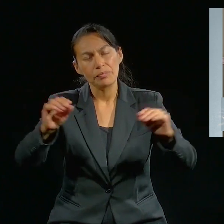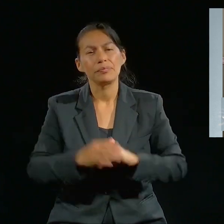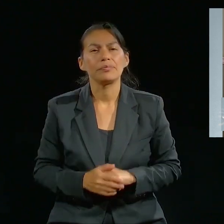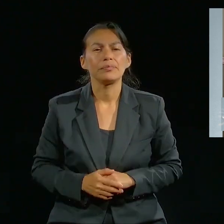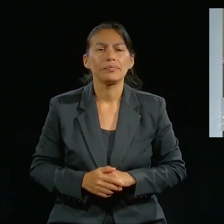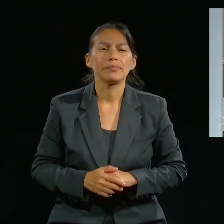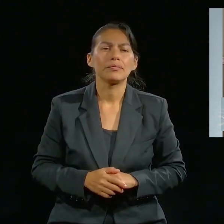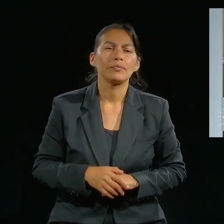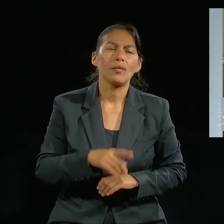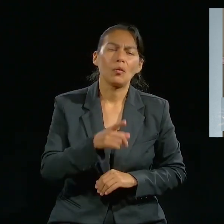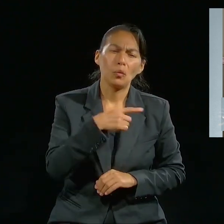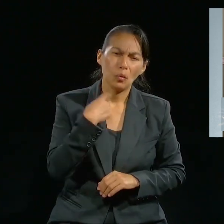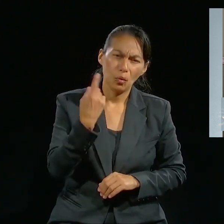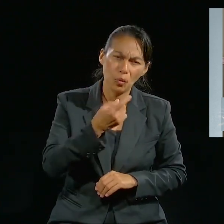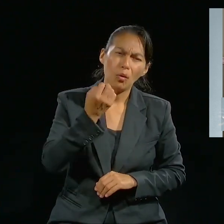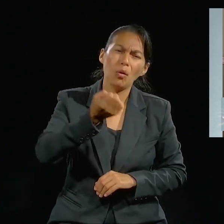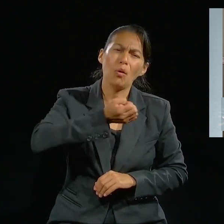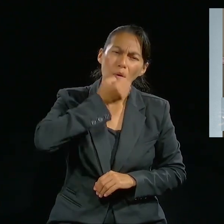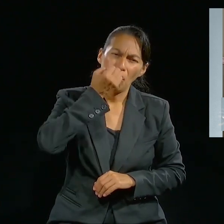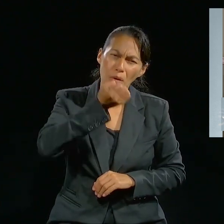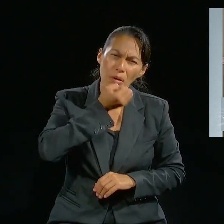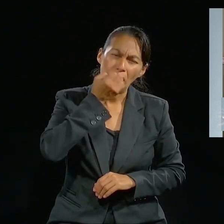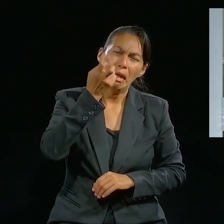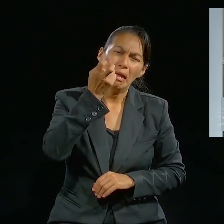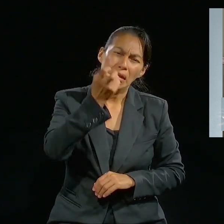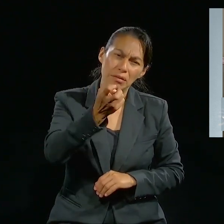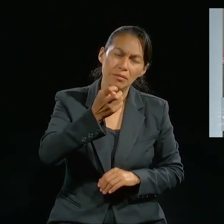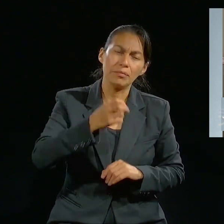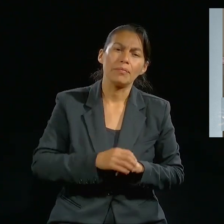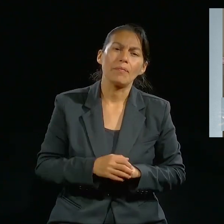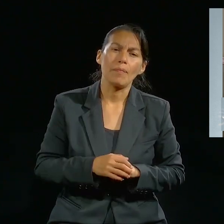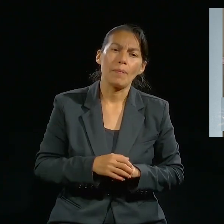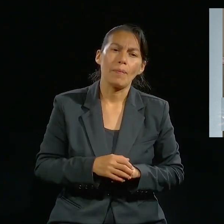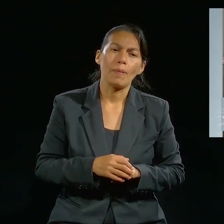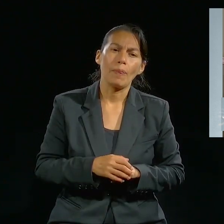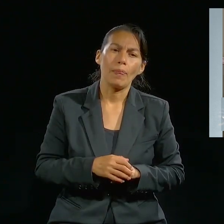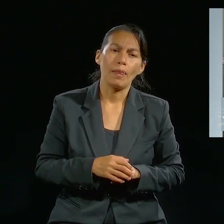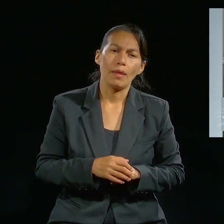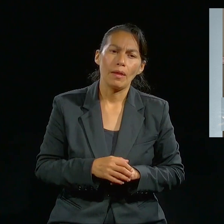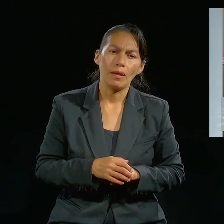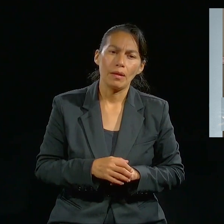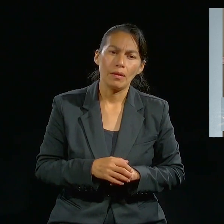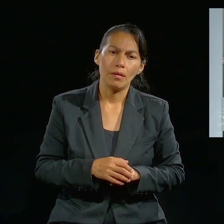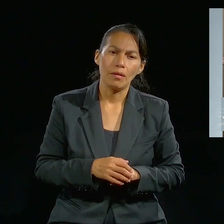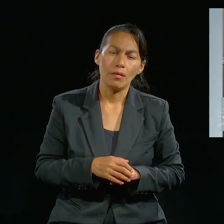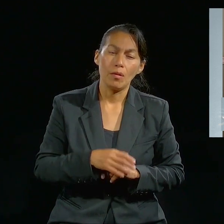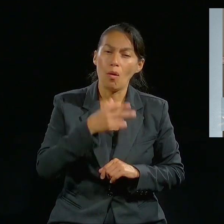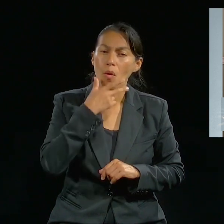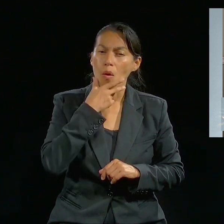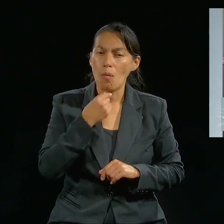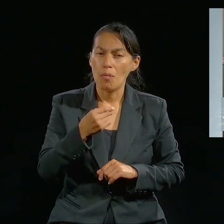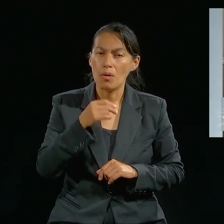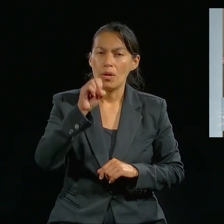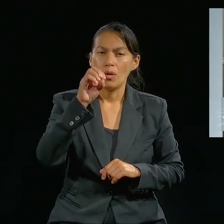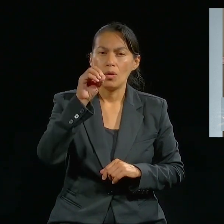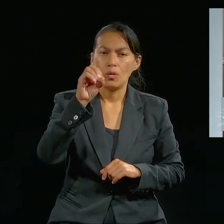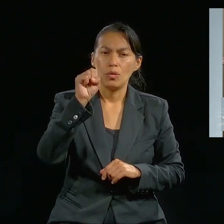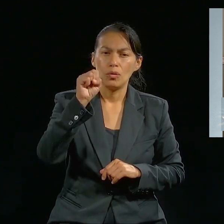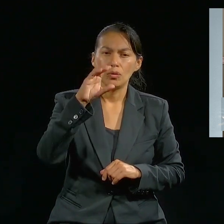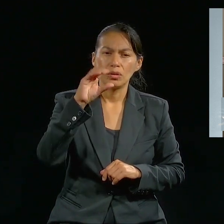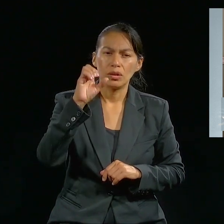Larisa vamos a orar por esta petición de Sandra por este joven Oscar